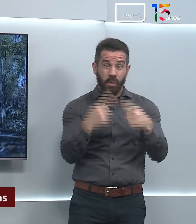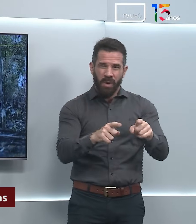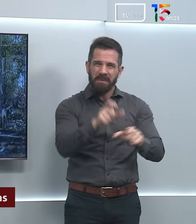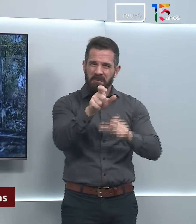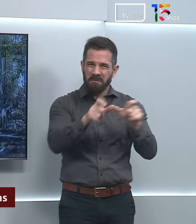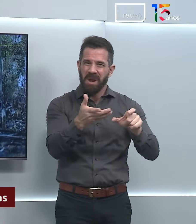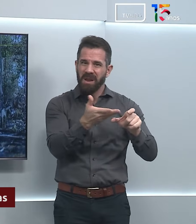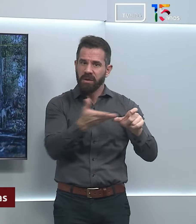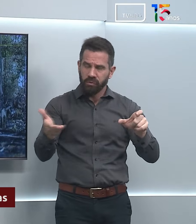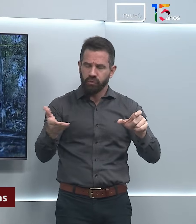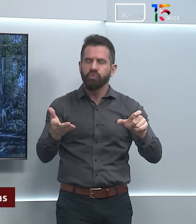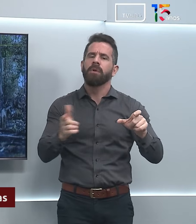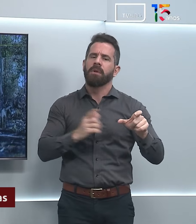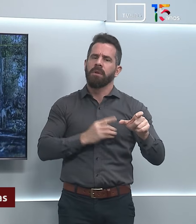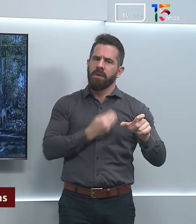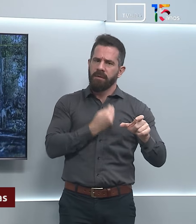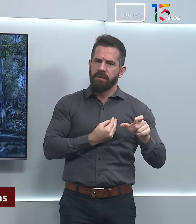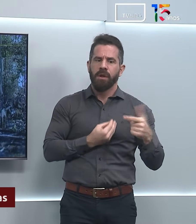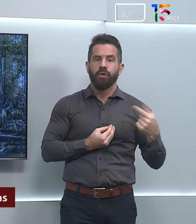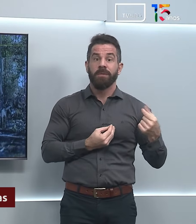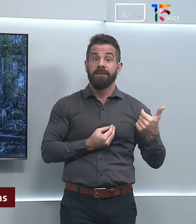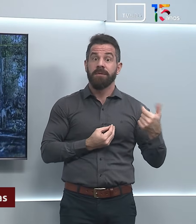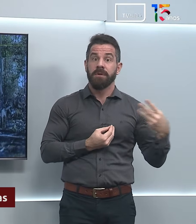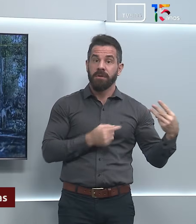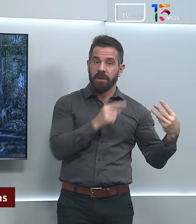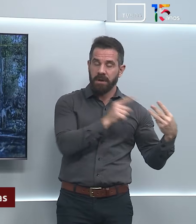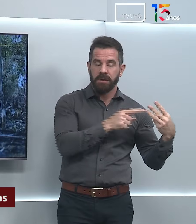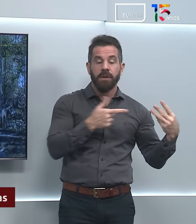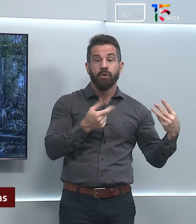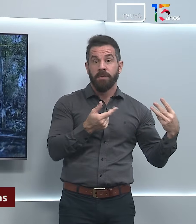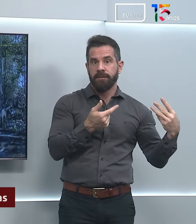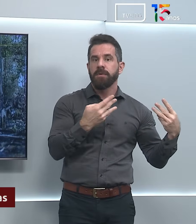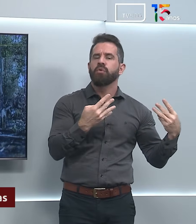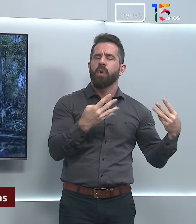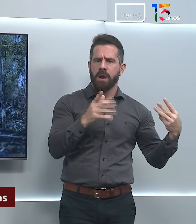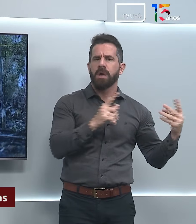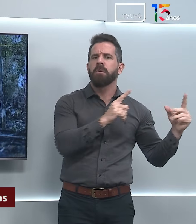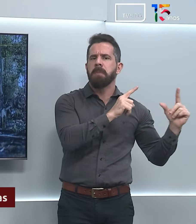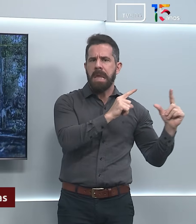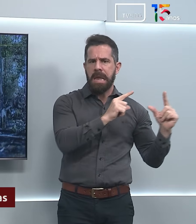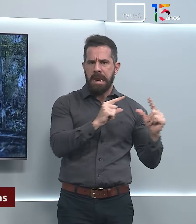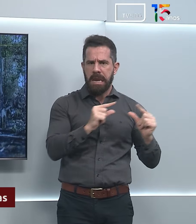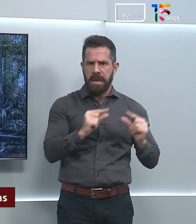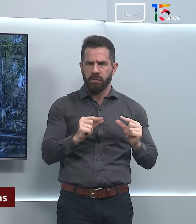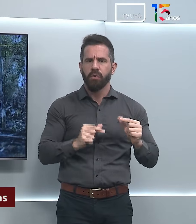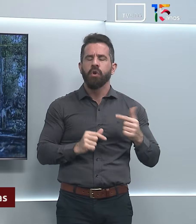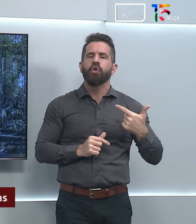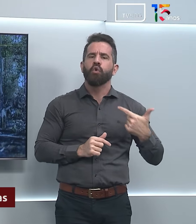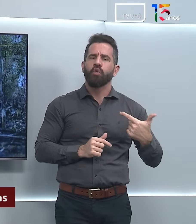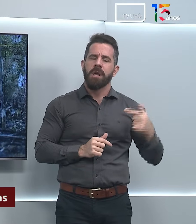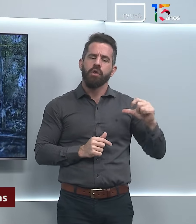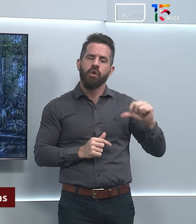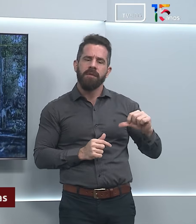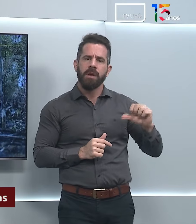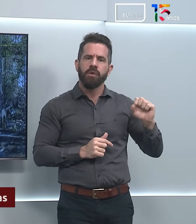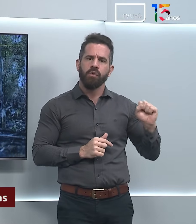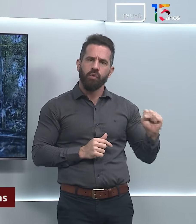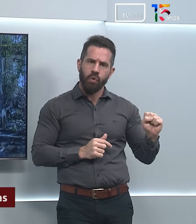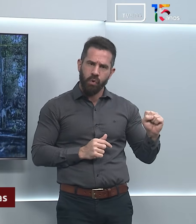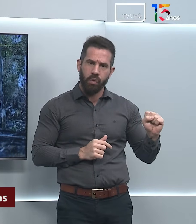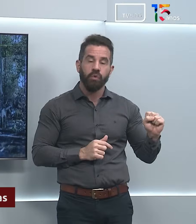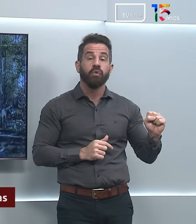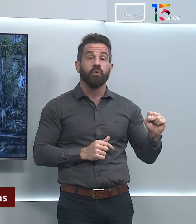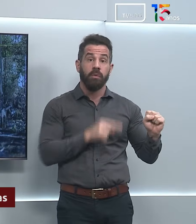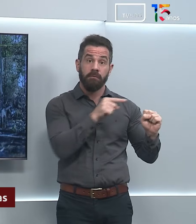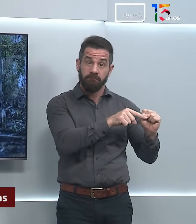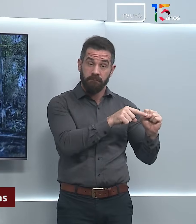humanos caíram de 2023 a 2024. Foram 298 em 2023